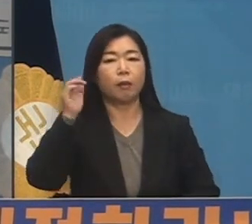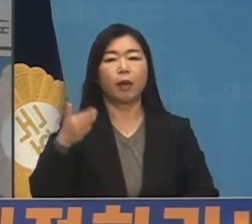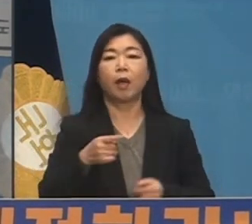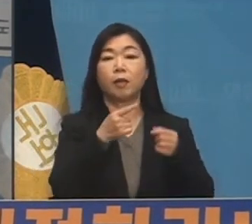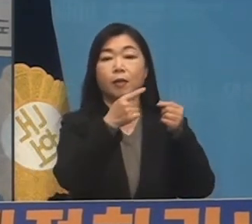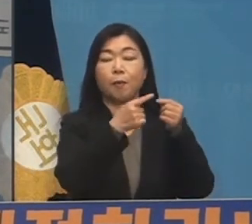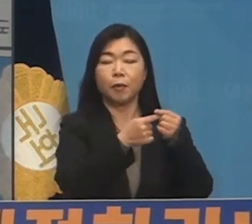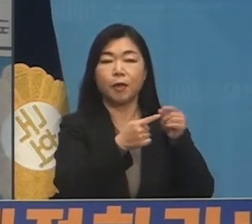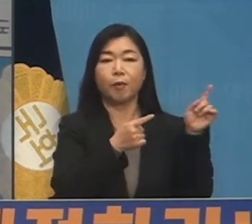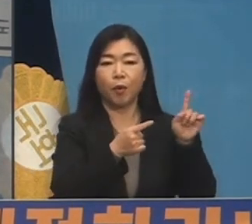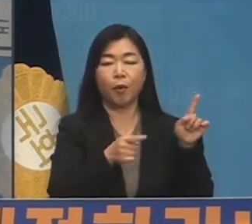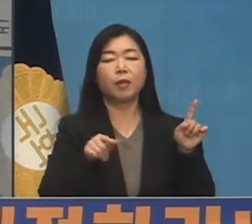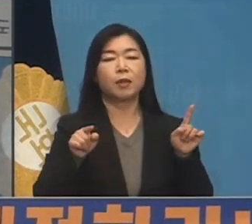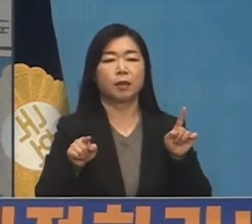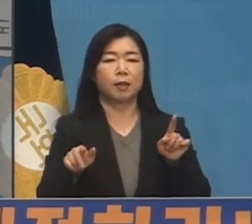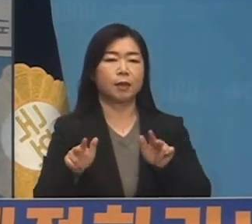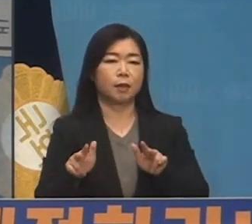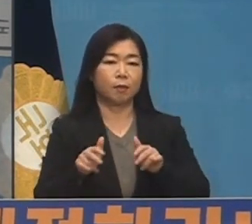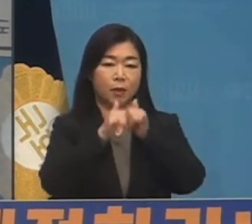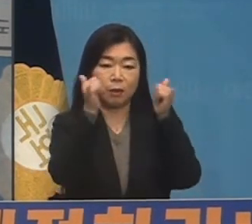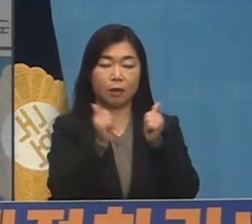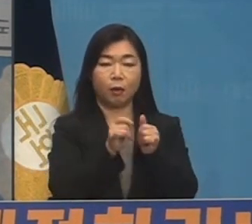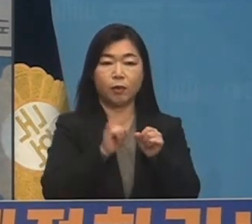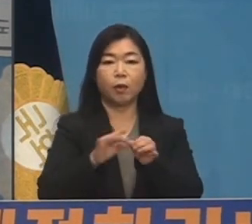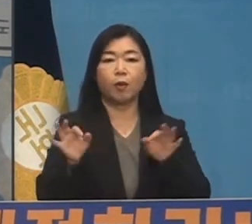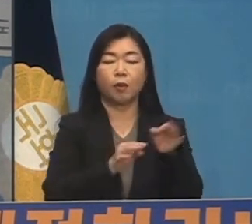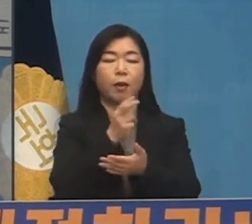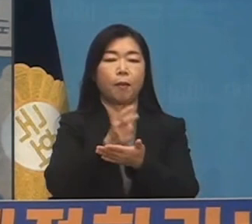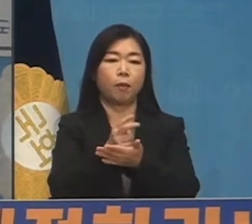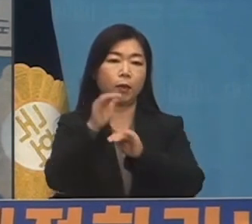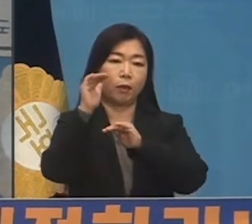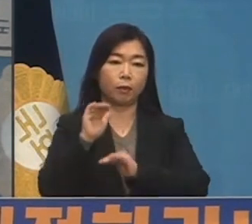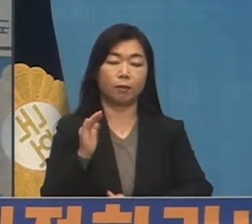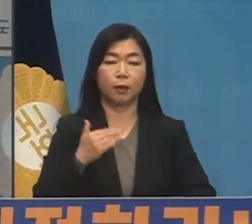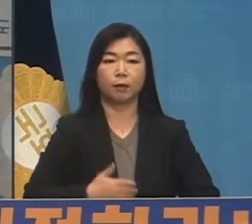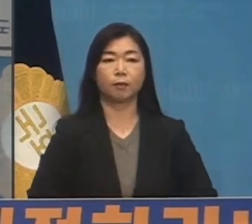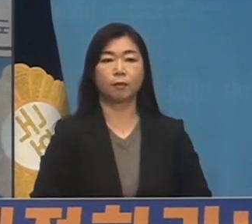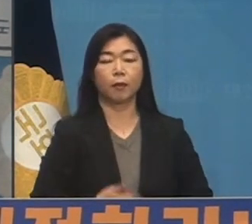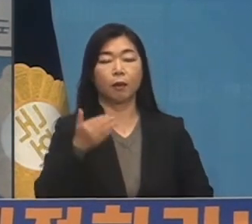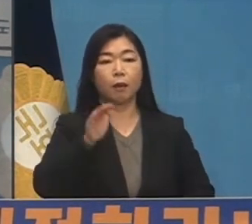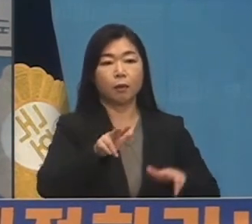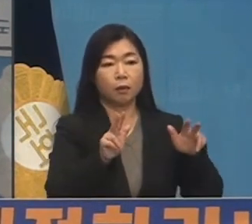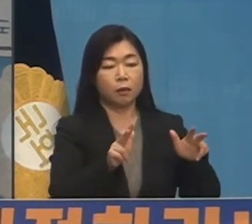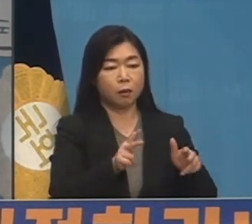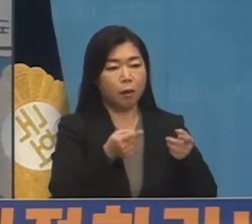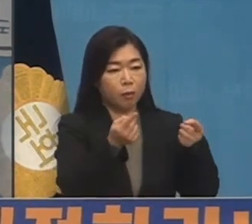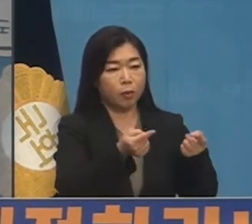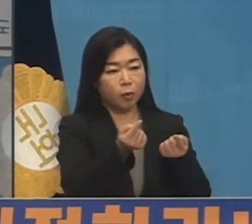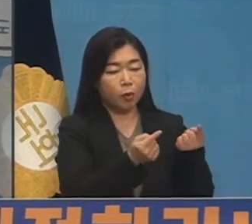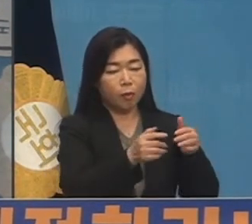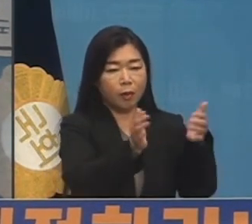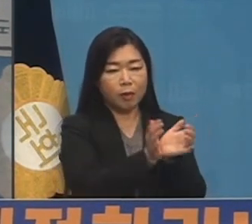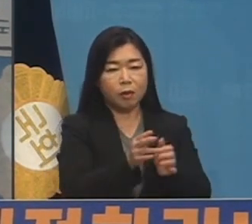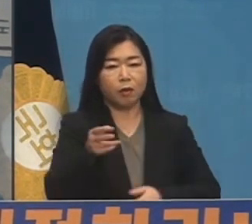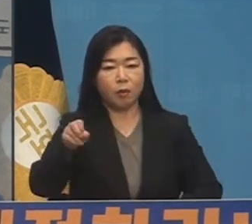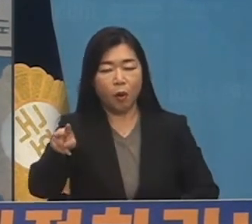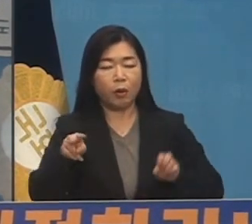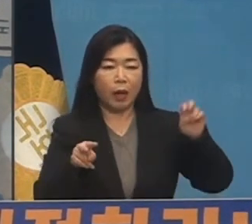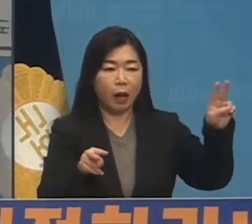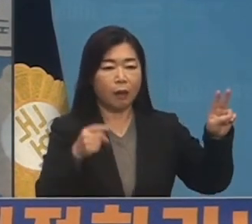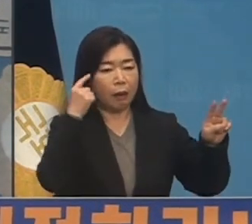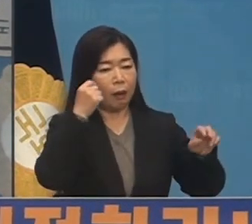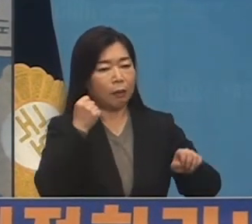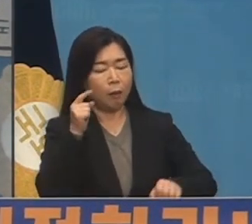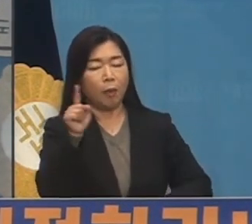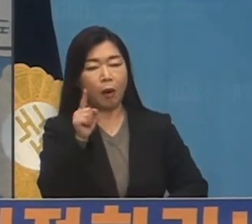첫 번째 법안이 바로 이 사회적 경제 법안입니다. 그런데 현재 교섭단체 주 거대 정당의